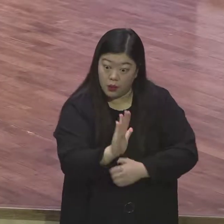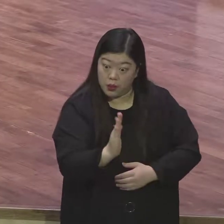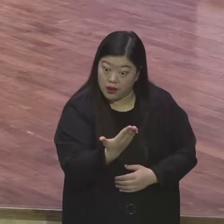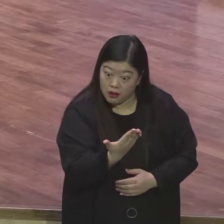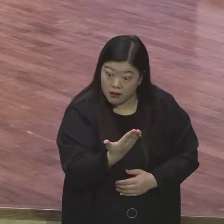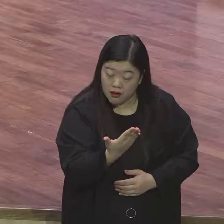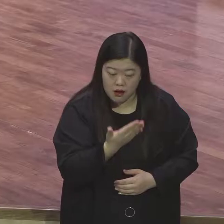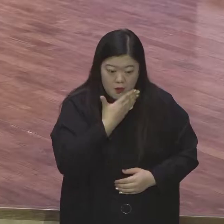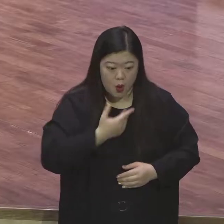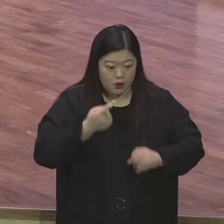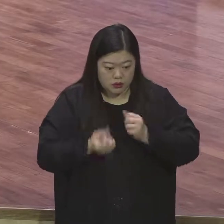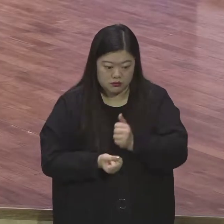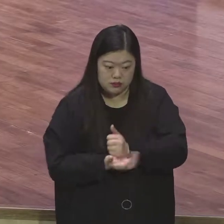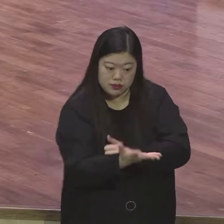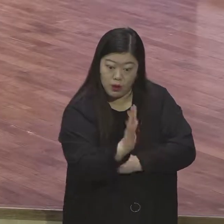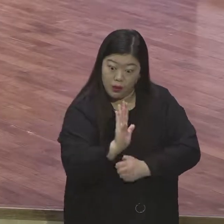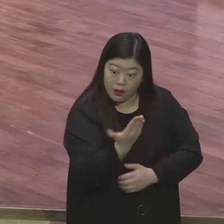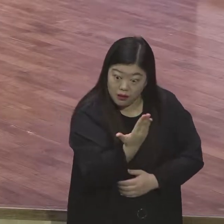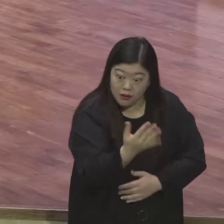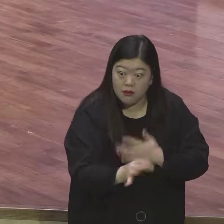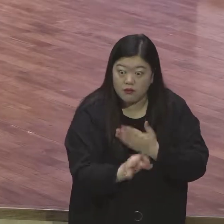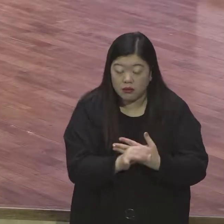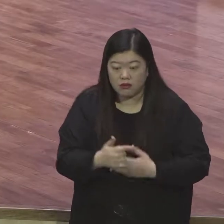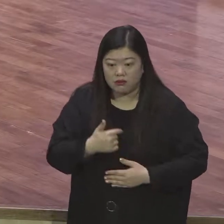복음이 확산된다고 하면 자신은